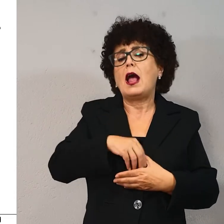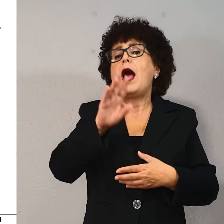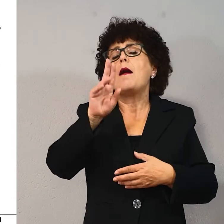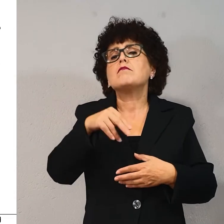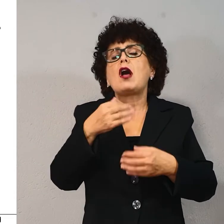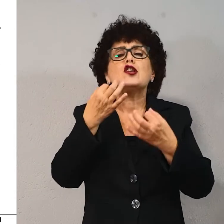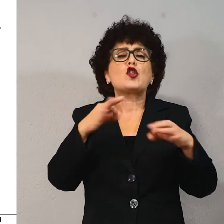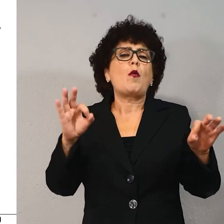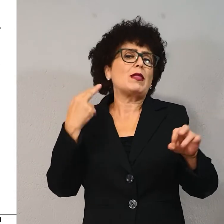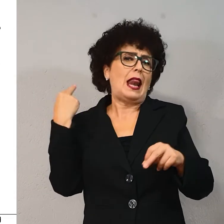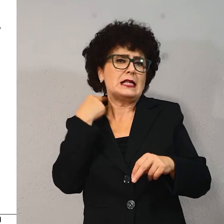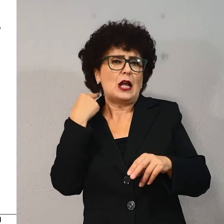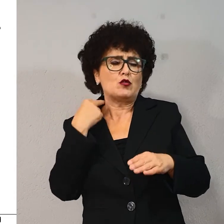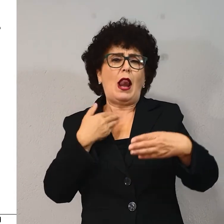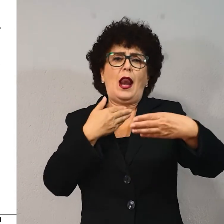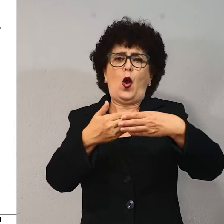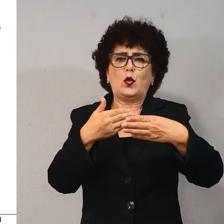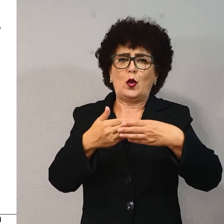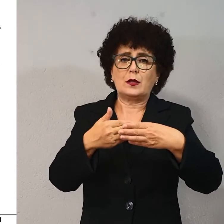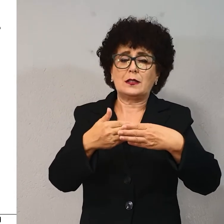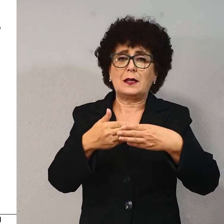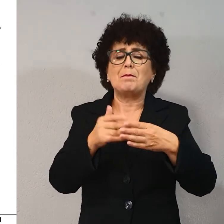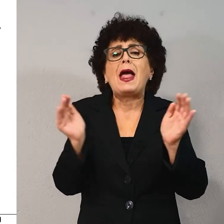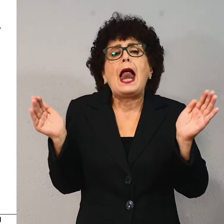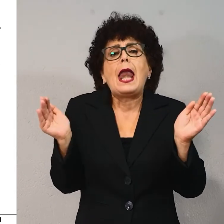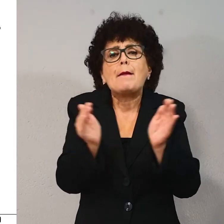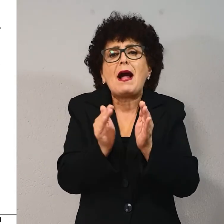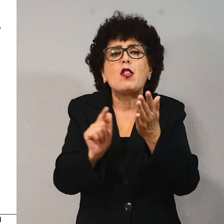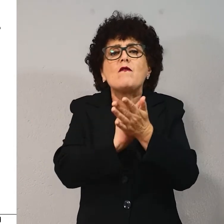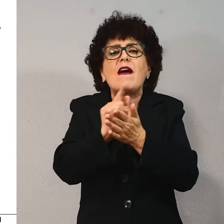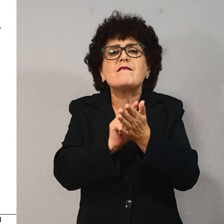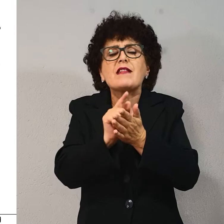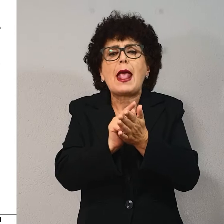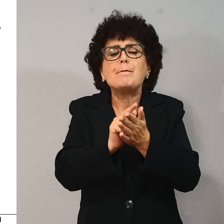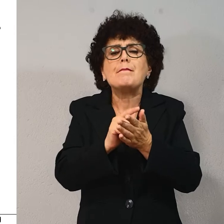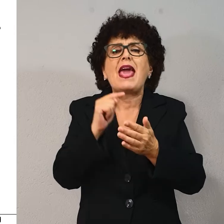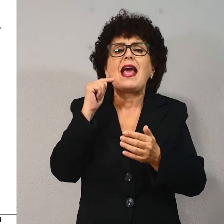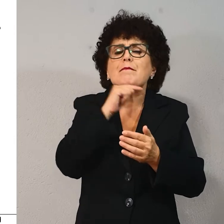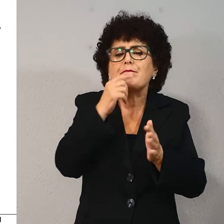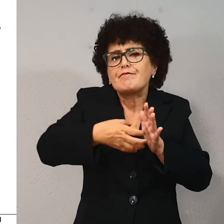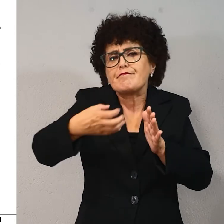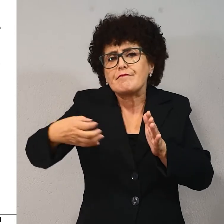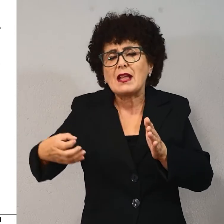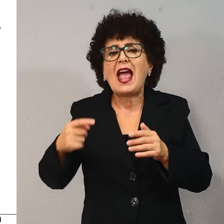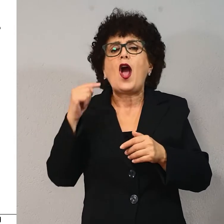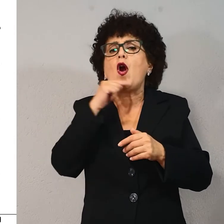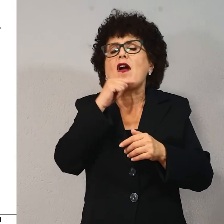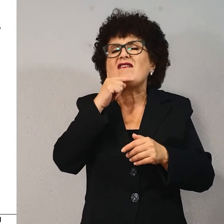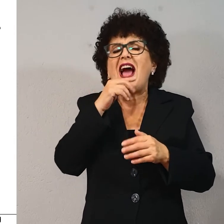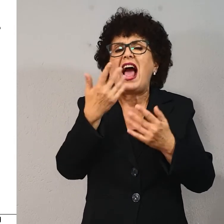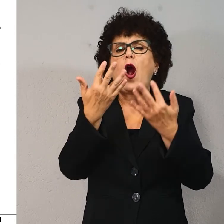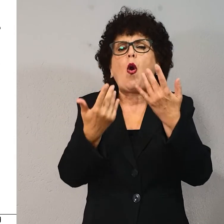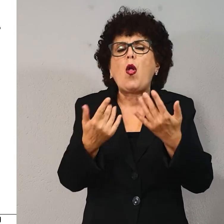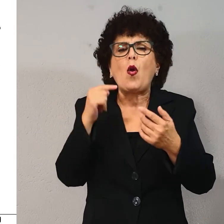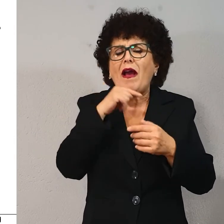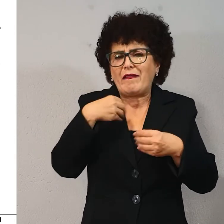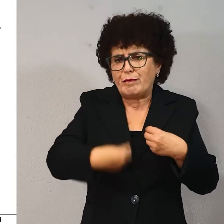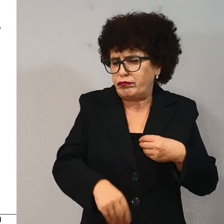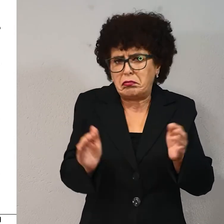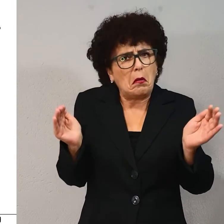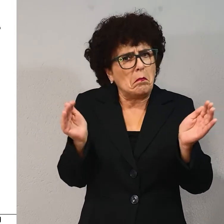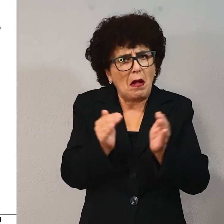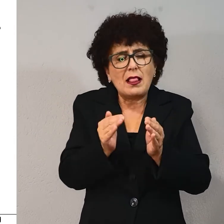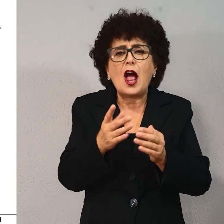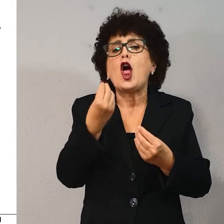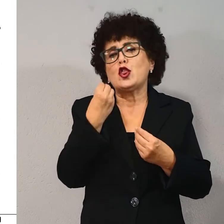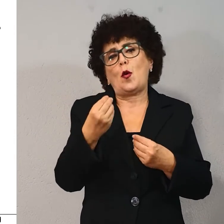при сексуален однос. Ги намалува време траењето и количината на менструално крварење, поради што е погодна